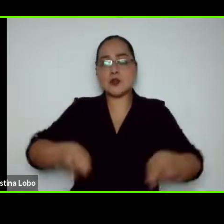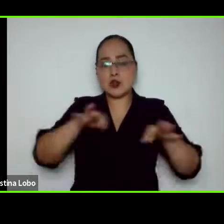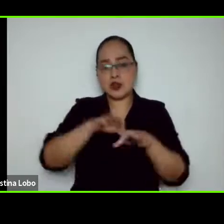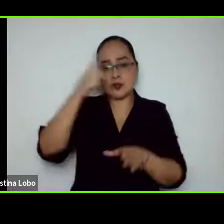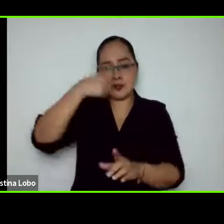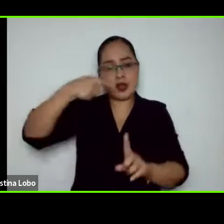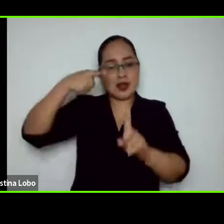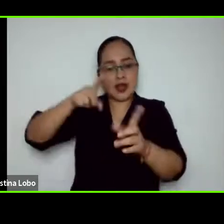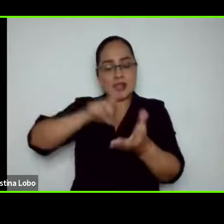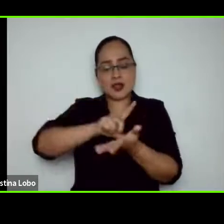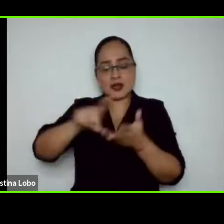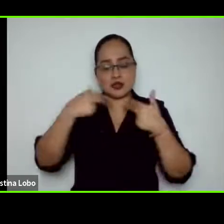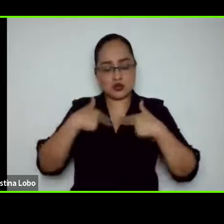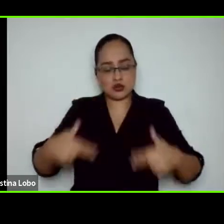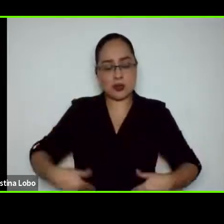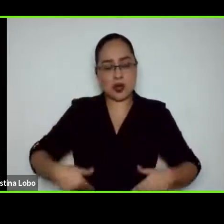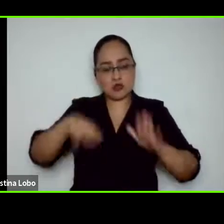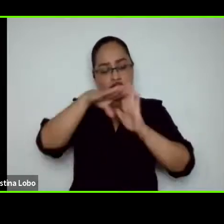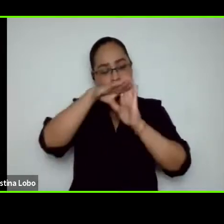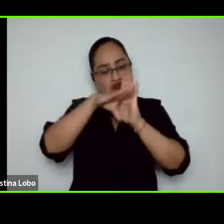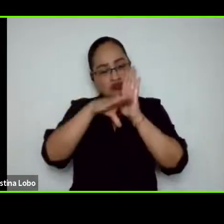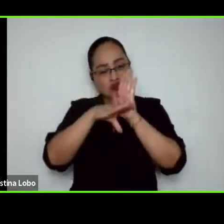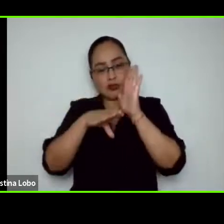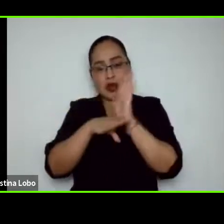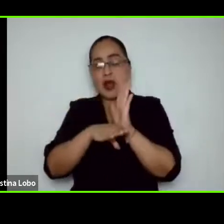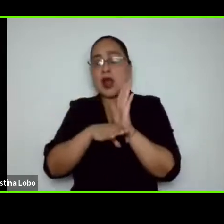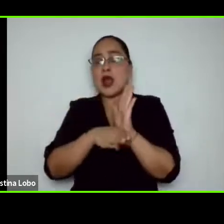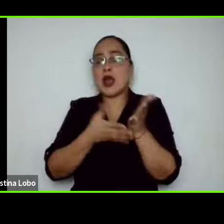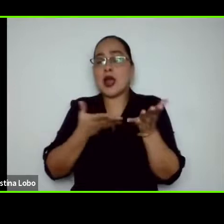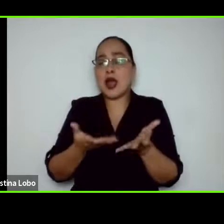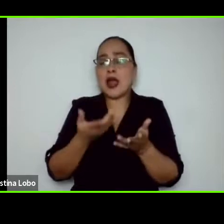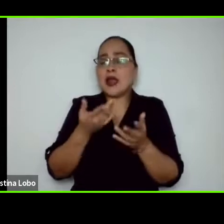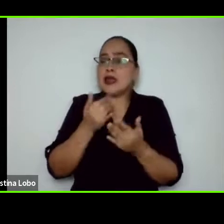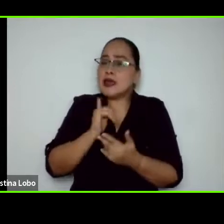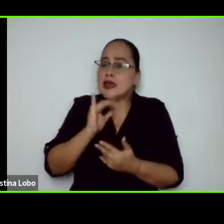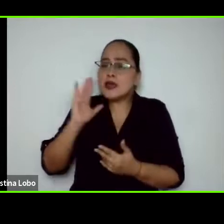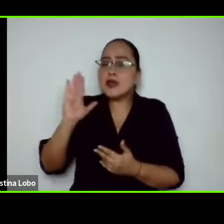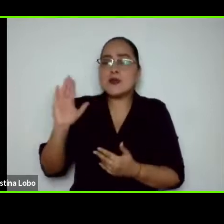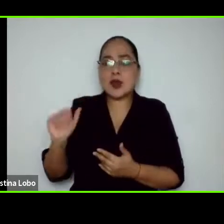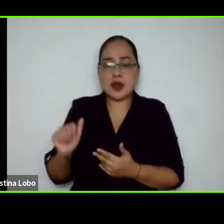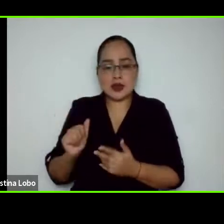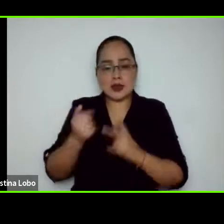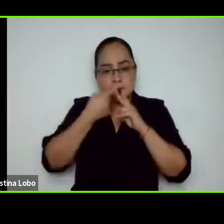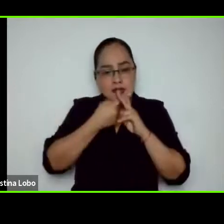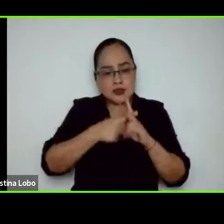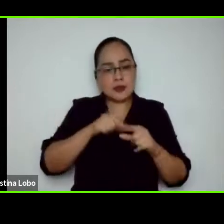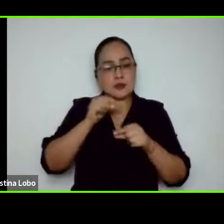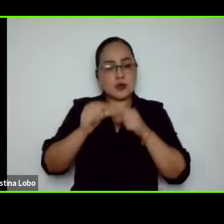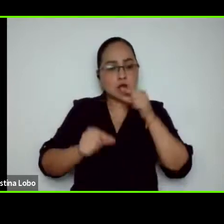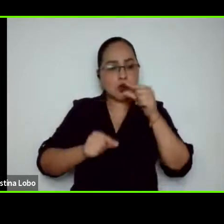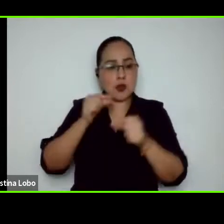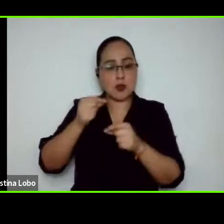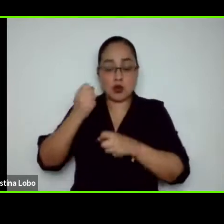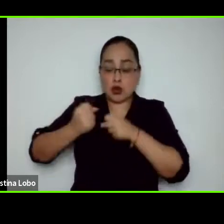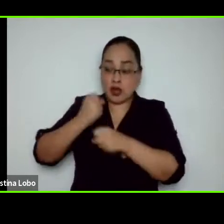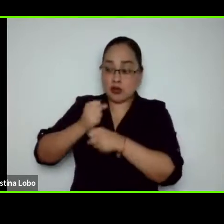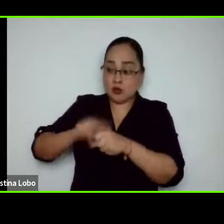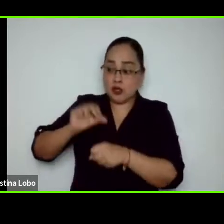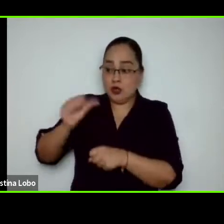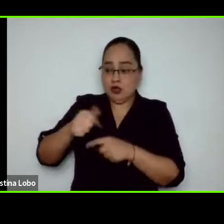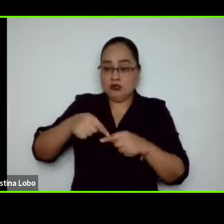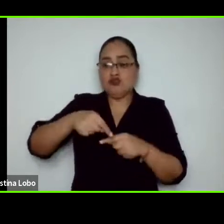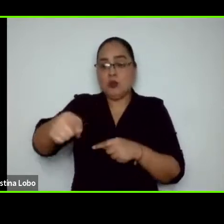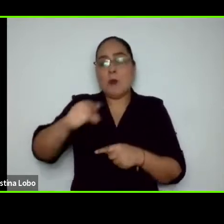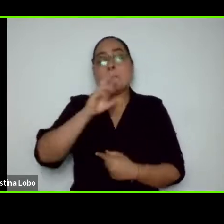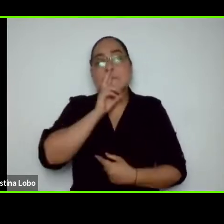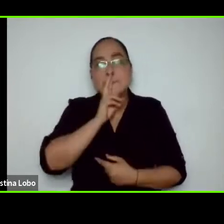humanos, una agenda que empezaba a florecer, que, digamos, toma mucha